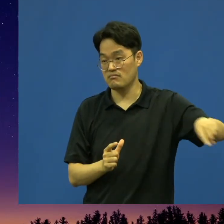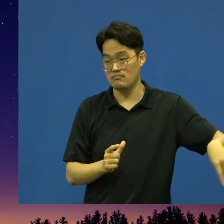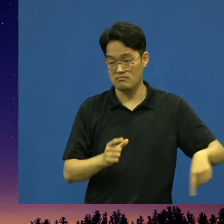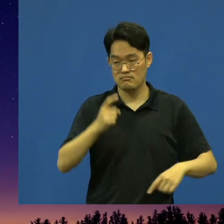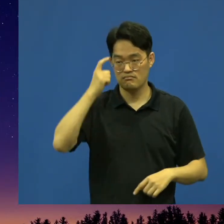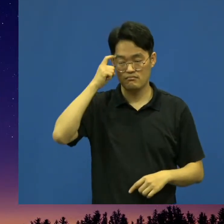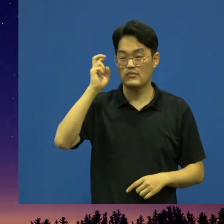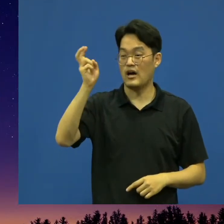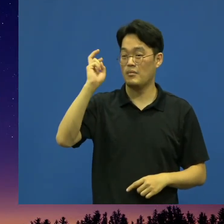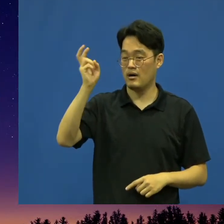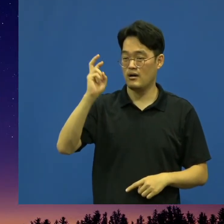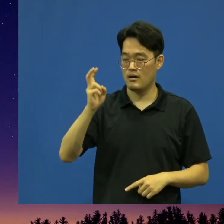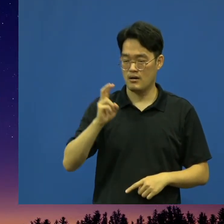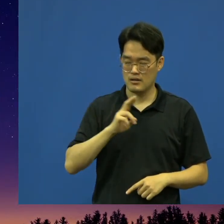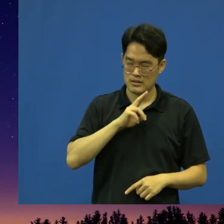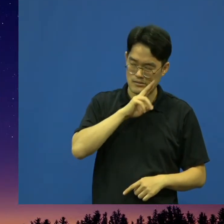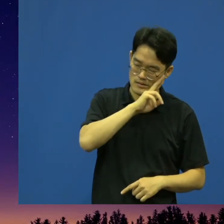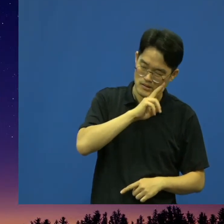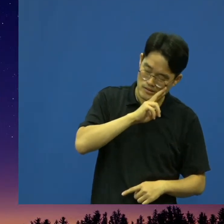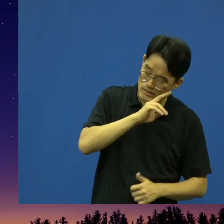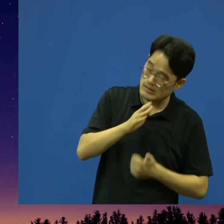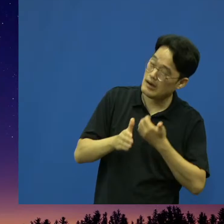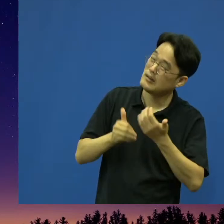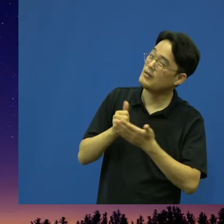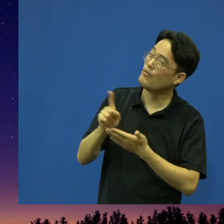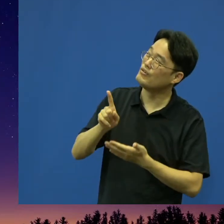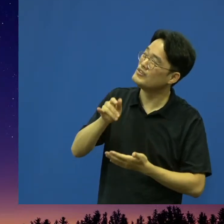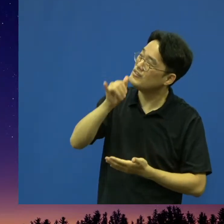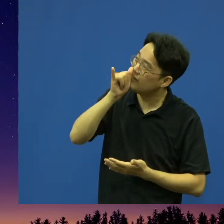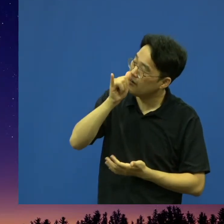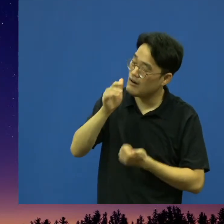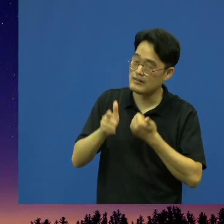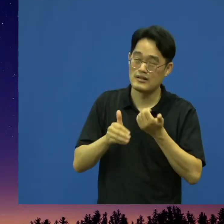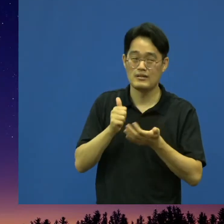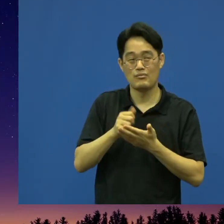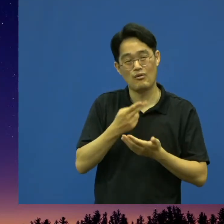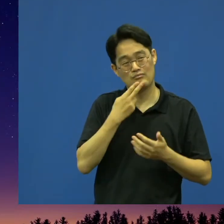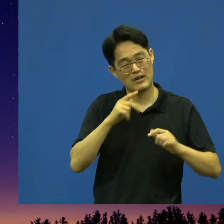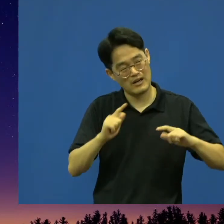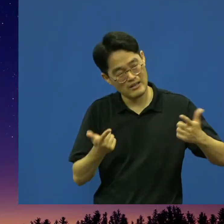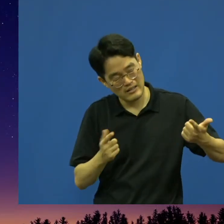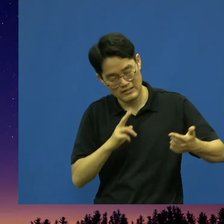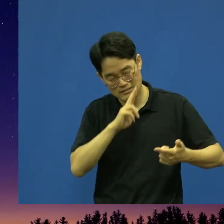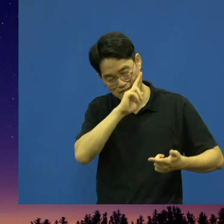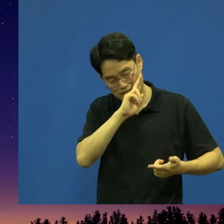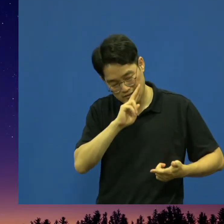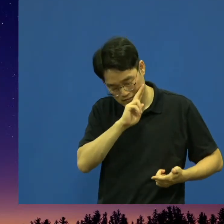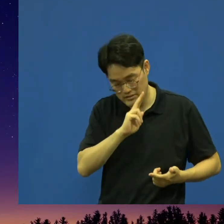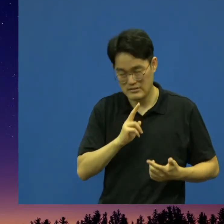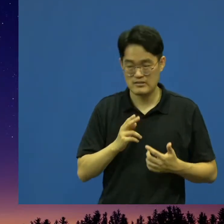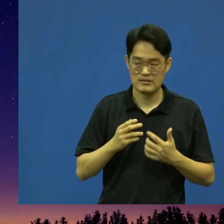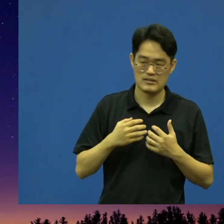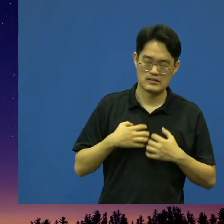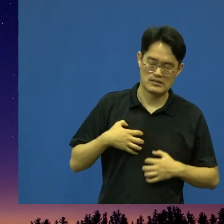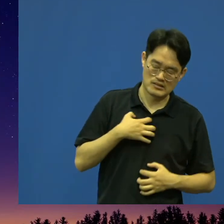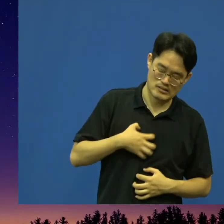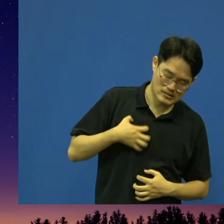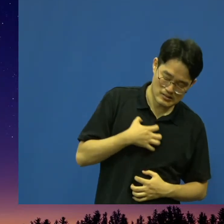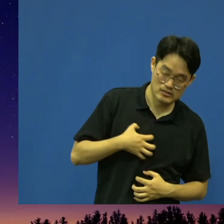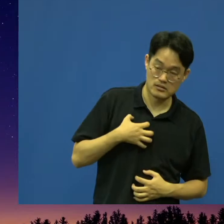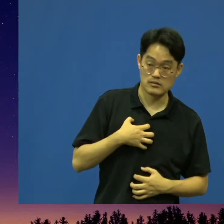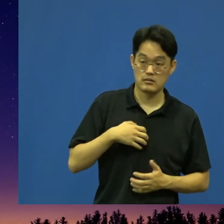시대에 하나님은 어디에 계셨을까? 이게 어떤 면에서 다니엘이 살던 시대의